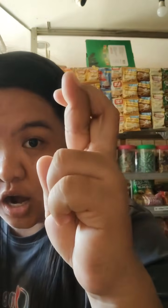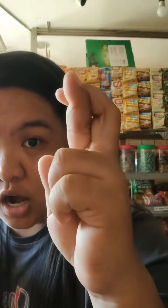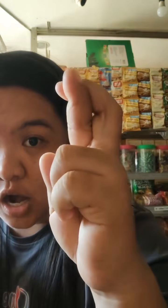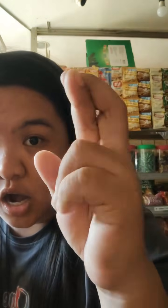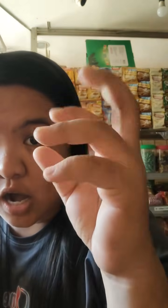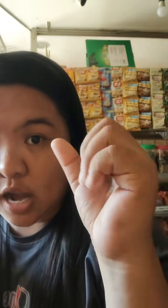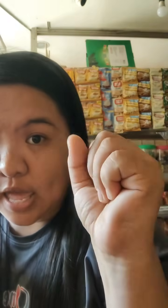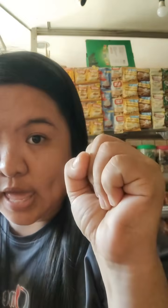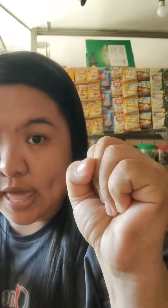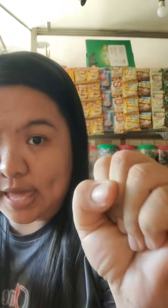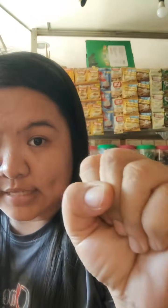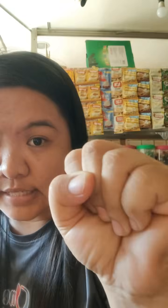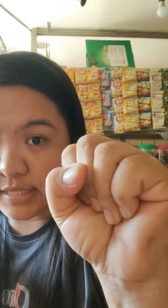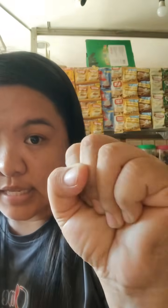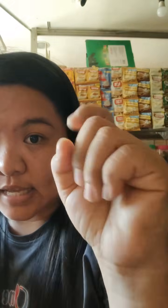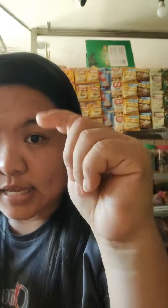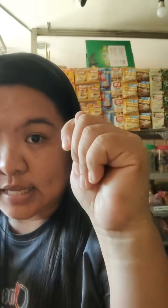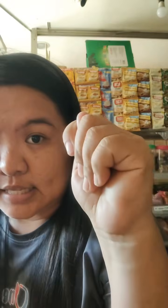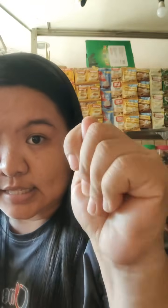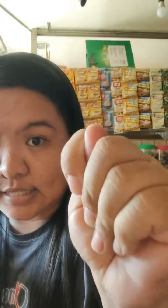R, S, T,